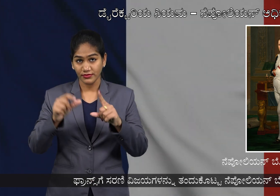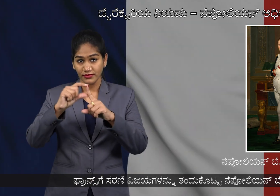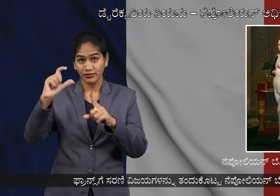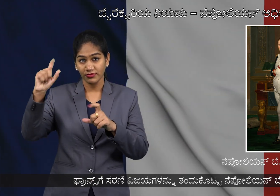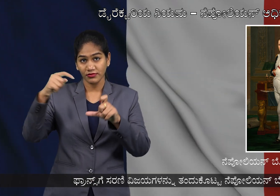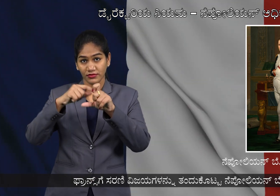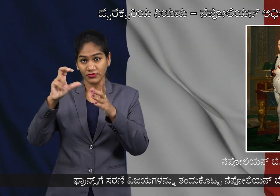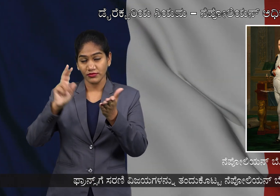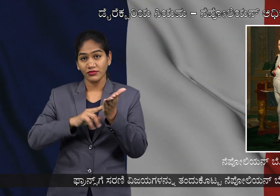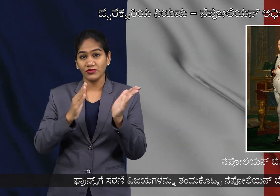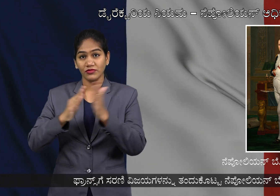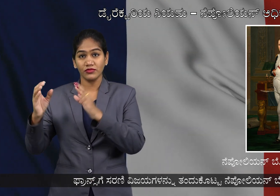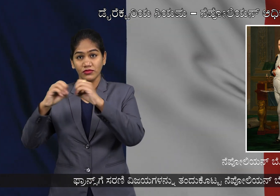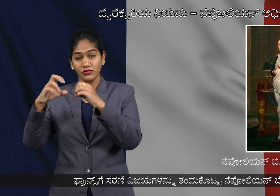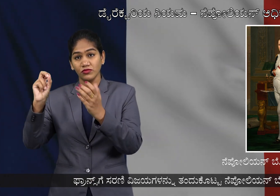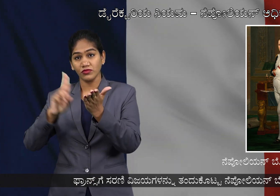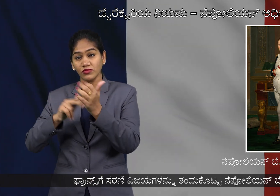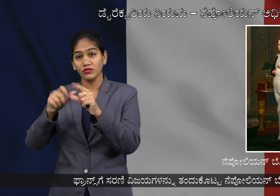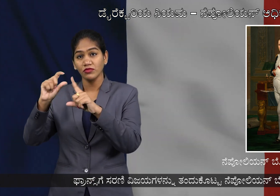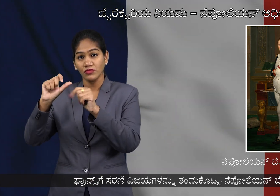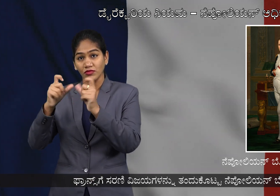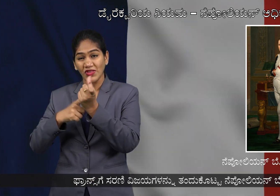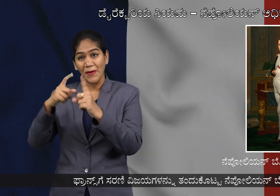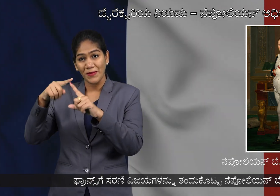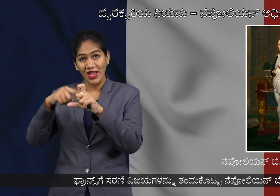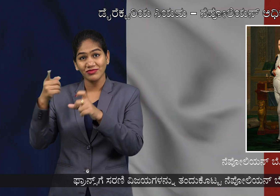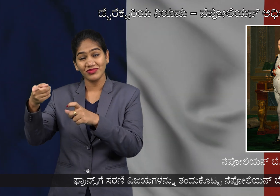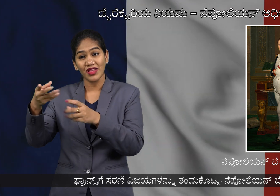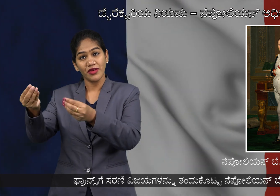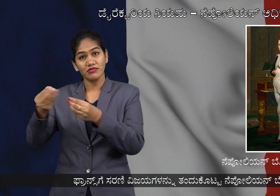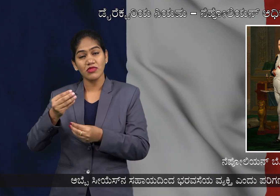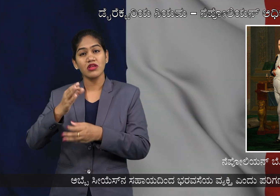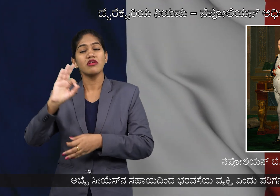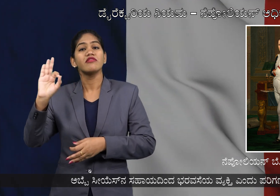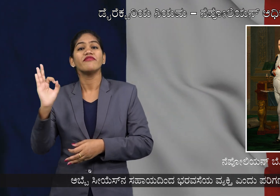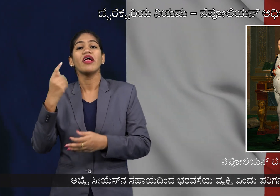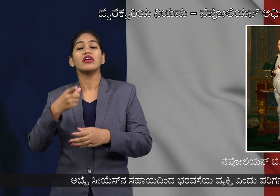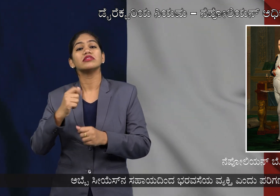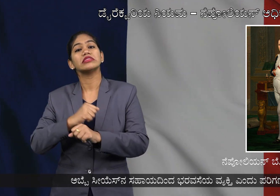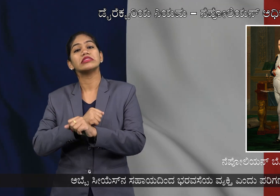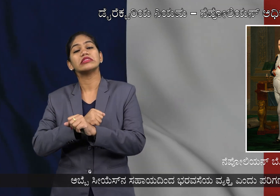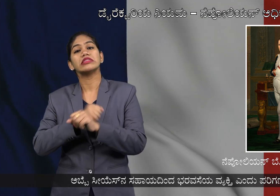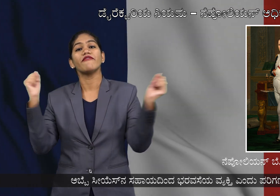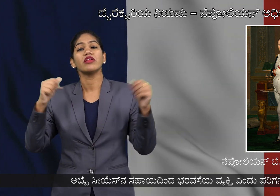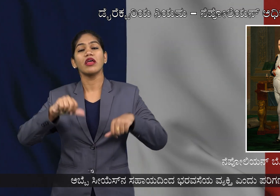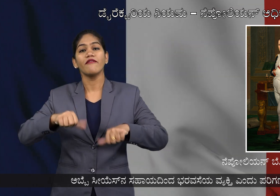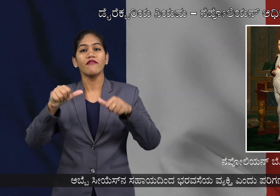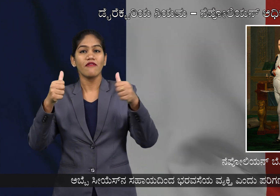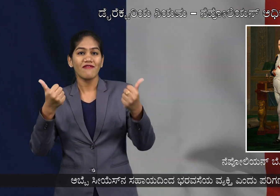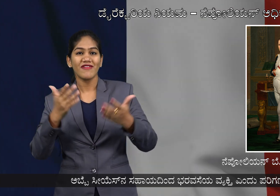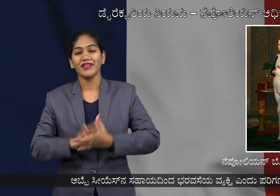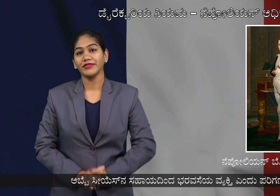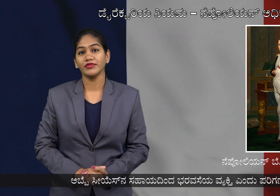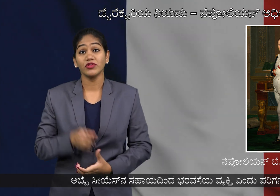ಫ್ರಾನ್ಸ್ಗೆ ಸರಣಿ ವಿಜಯಗಳನ್ನು ತಂದುಕೊಟ್ಟ ನೆಪೋಲಿಯನ್ ಬೋನಾಪಾರ್ಟೆ ಅಬ್ಬೆ ಸಿಯೆಸೆಸ್ನ